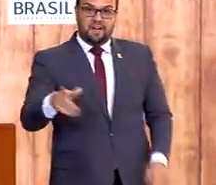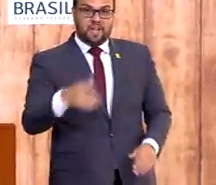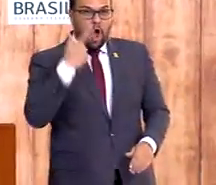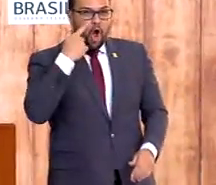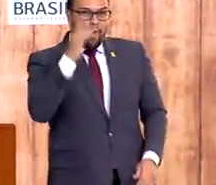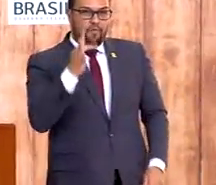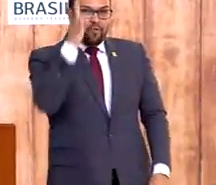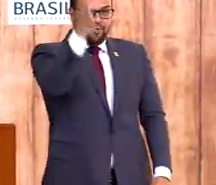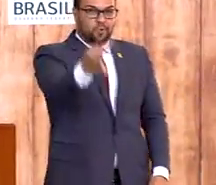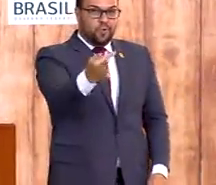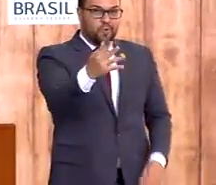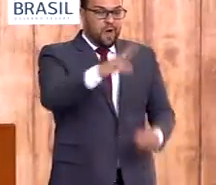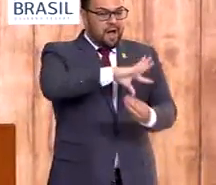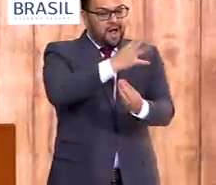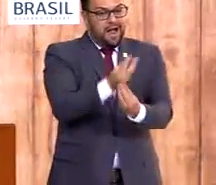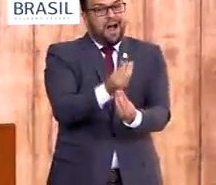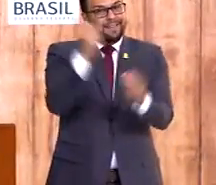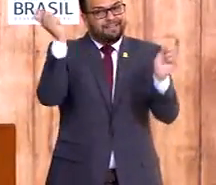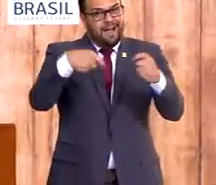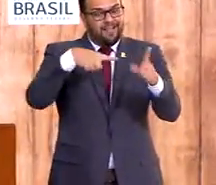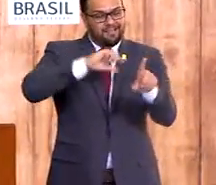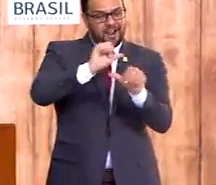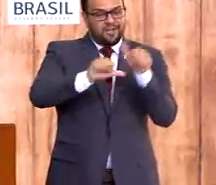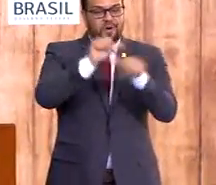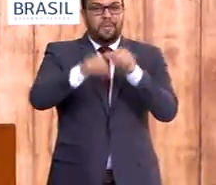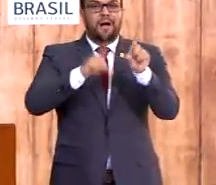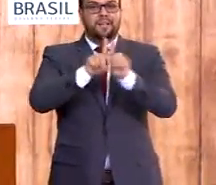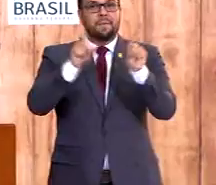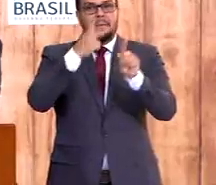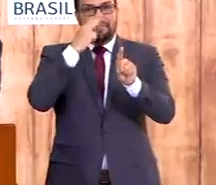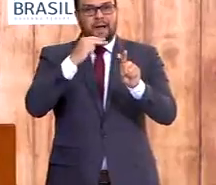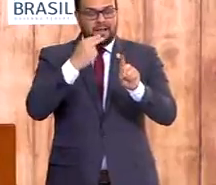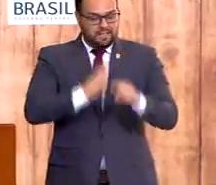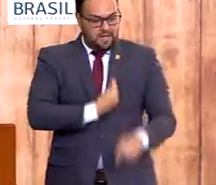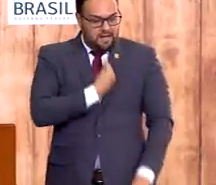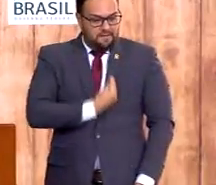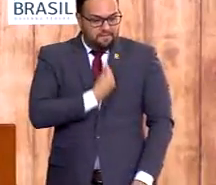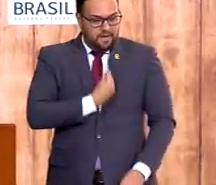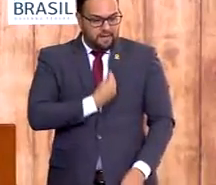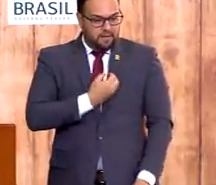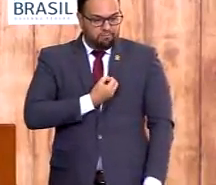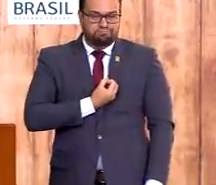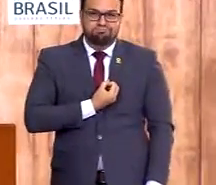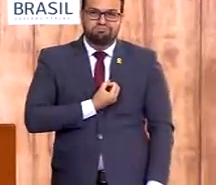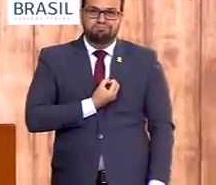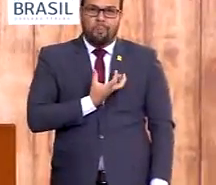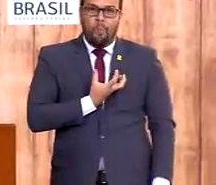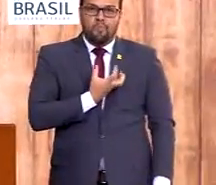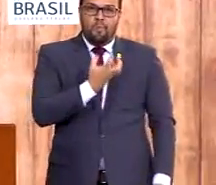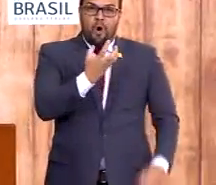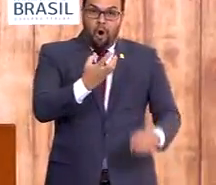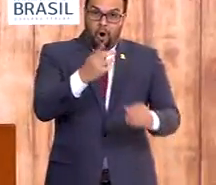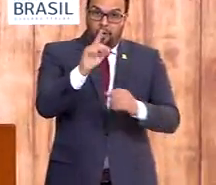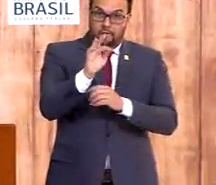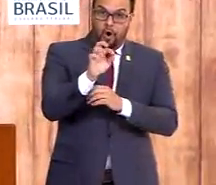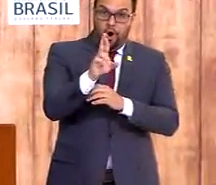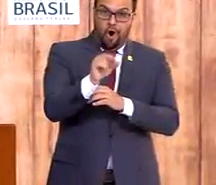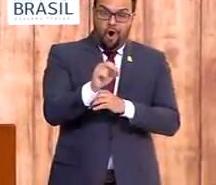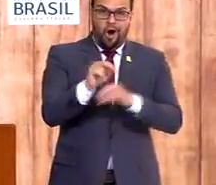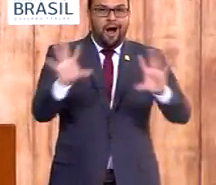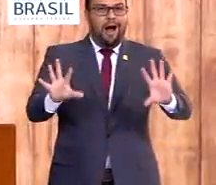o ar transforma e alimenta nossas vidas o forró tanta alegria do Povo Nordestino